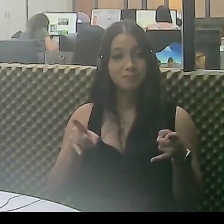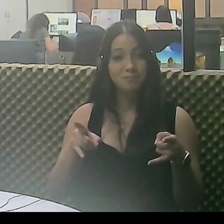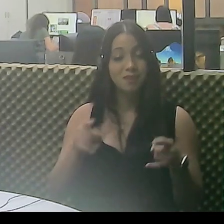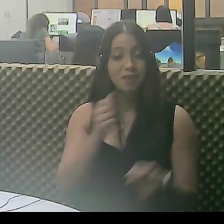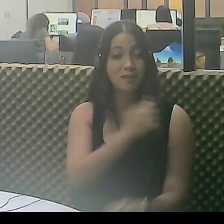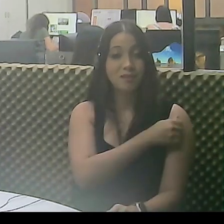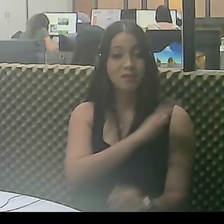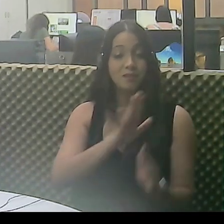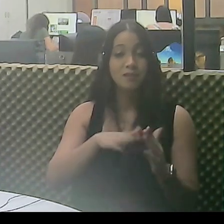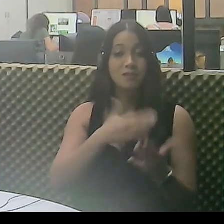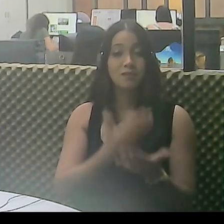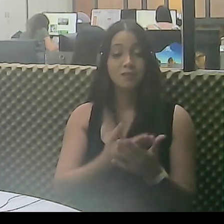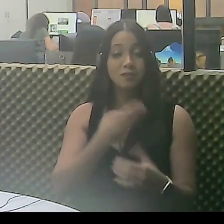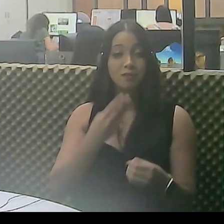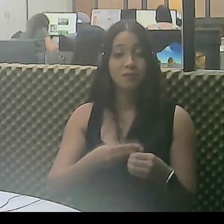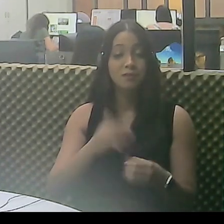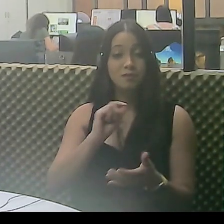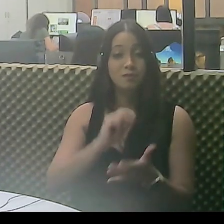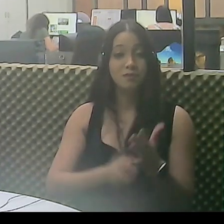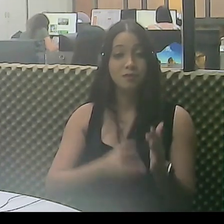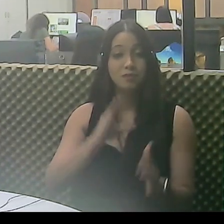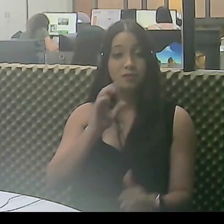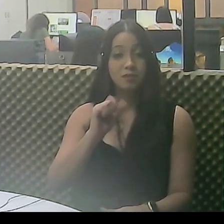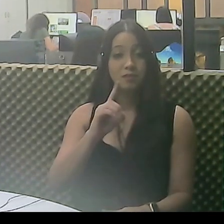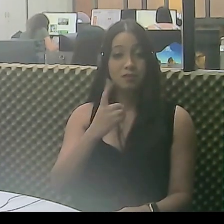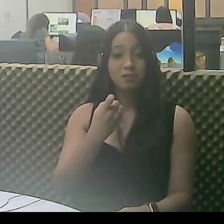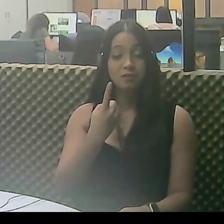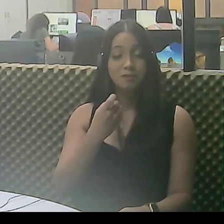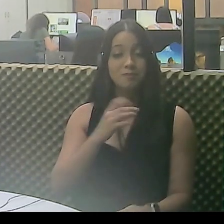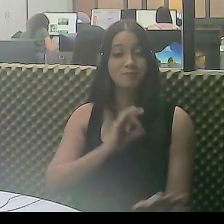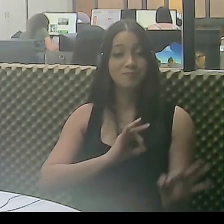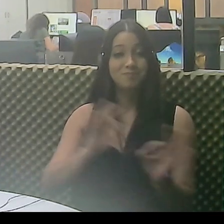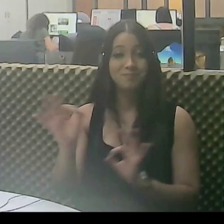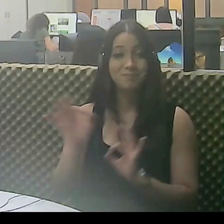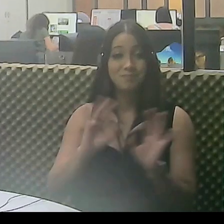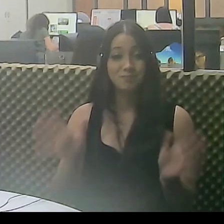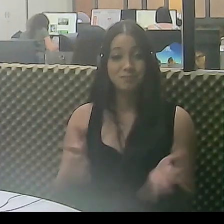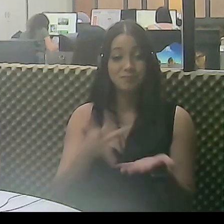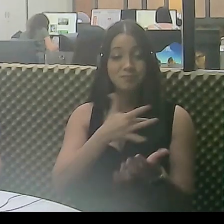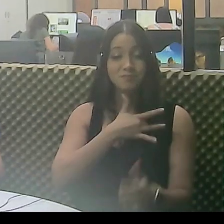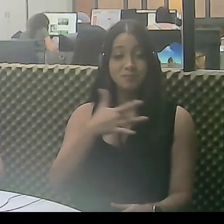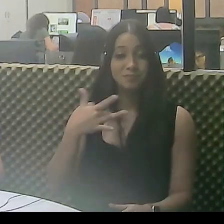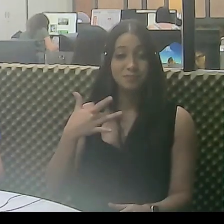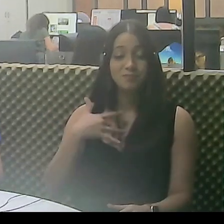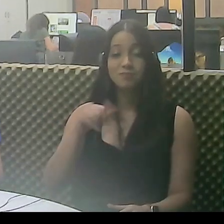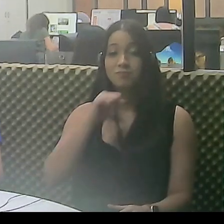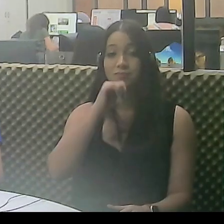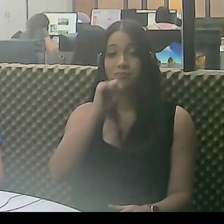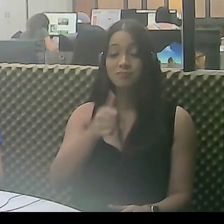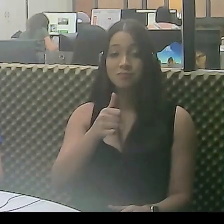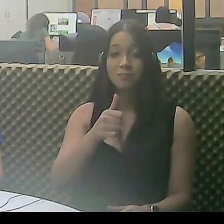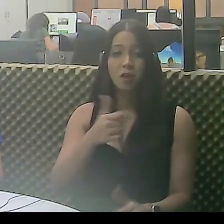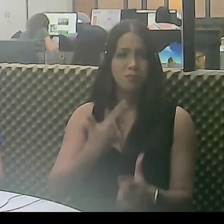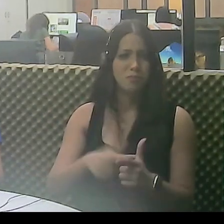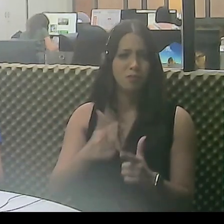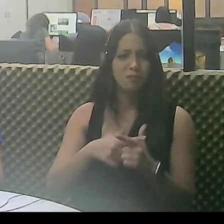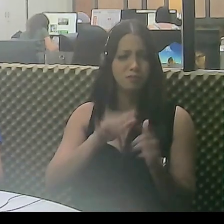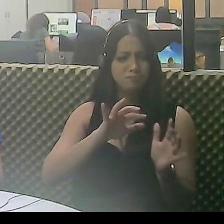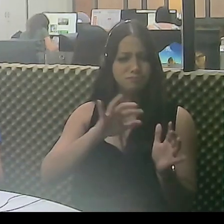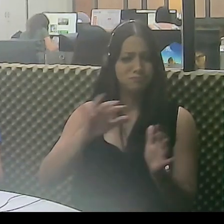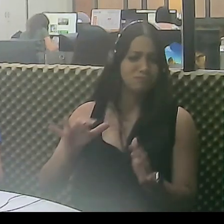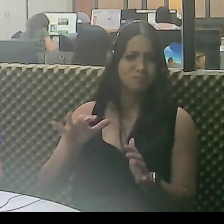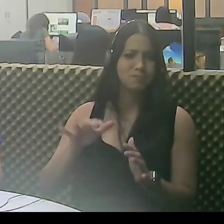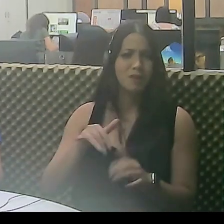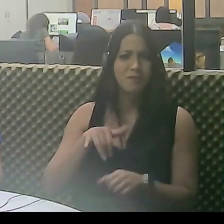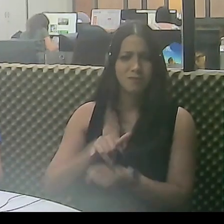para alunas da rede municipal inscritas no CadÚnico. Esse programa promove a saúde menstrual e garante que isso não seja mais um problema para